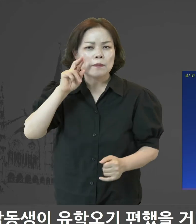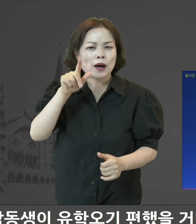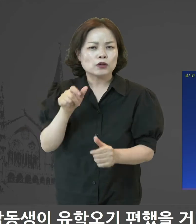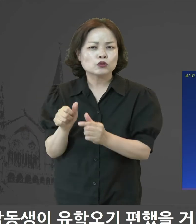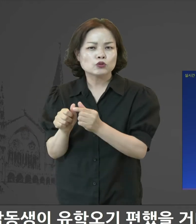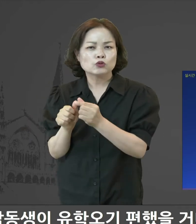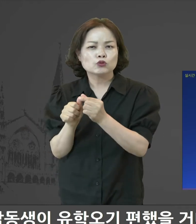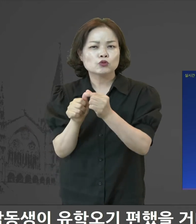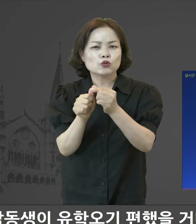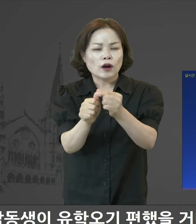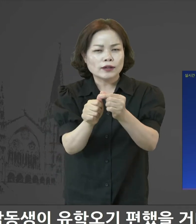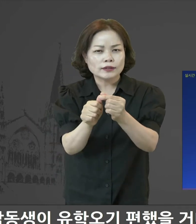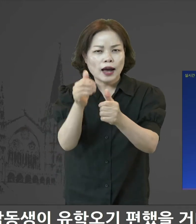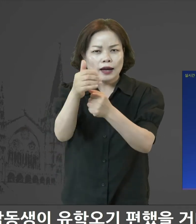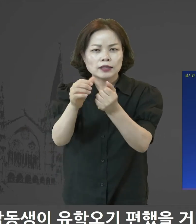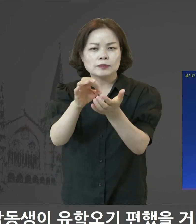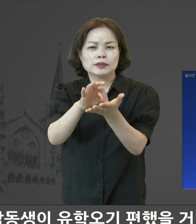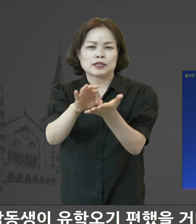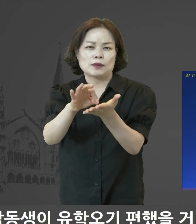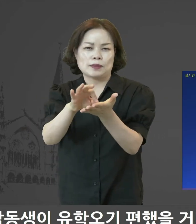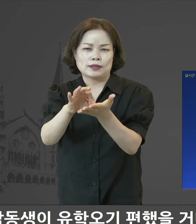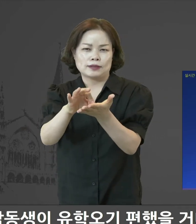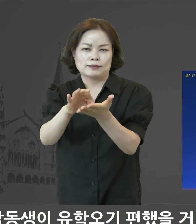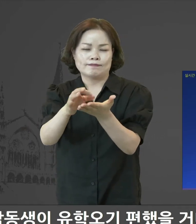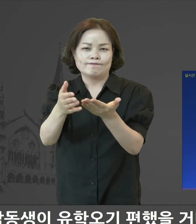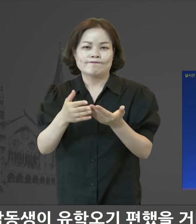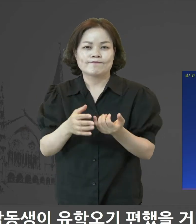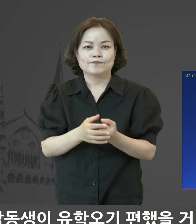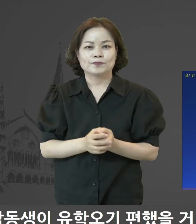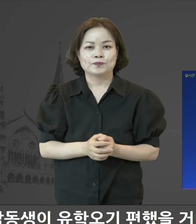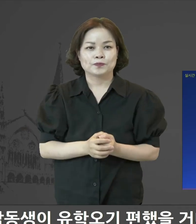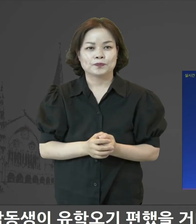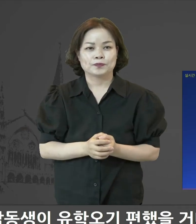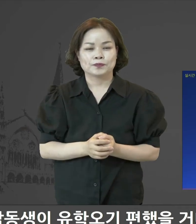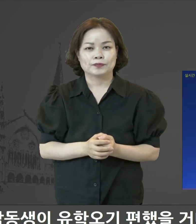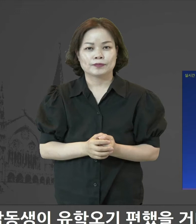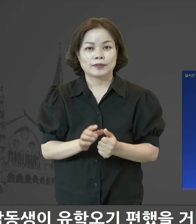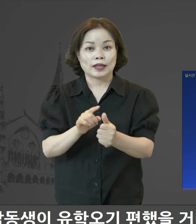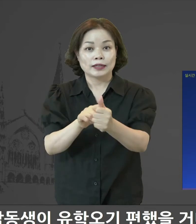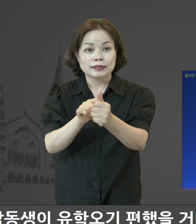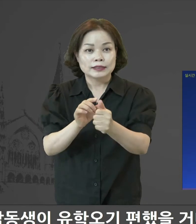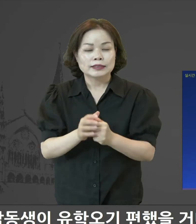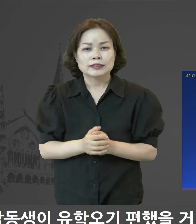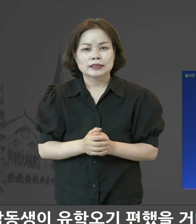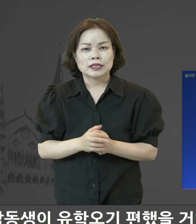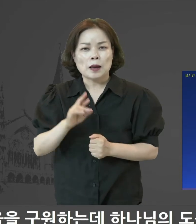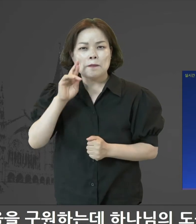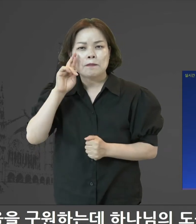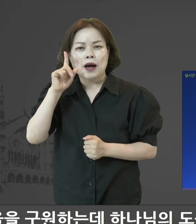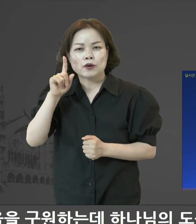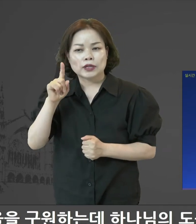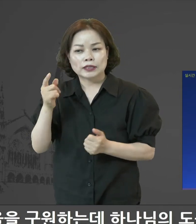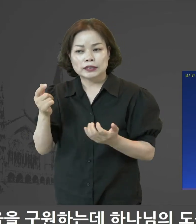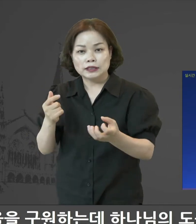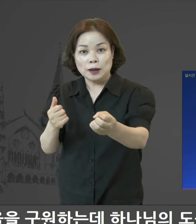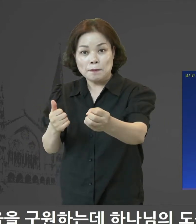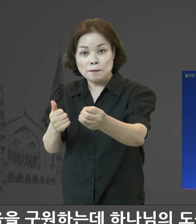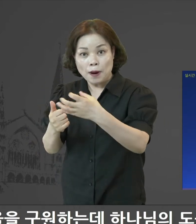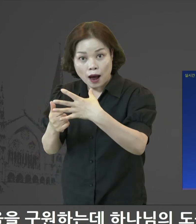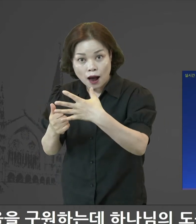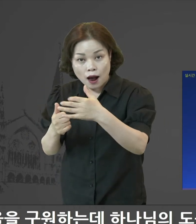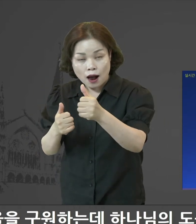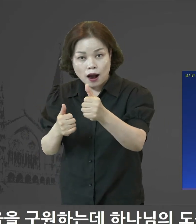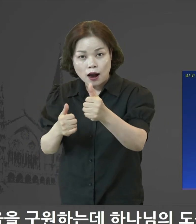하나님의 도구로 쓰임 받았습니다. 자, 그래서 바울에게 가서 이 사실을 알리고